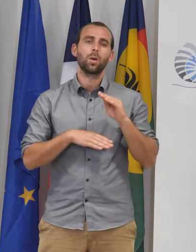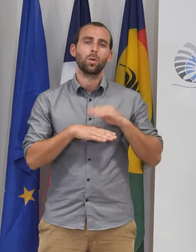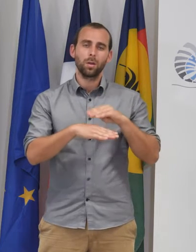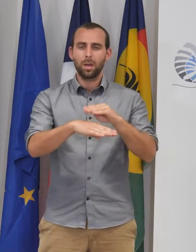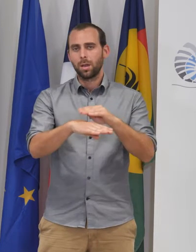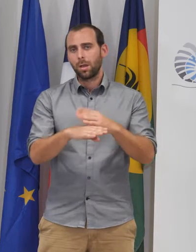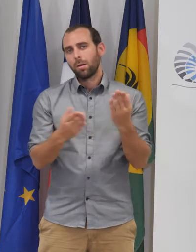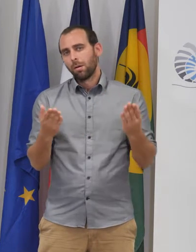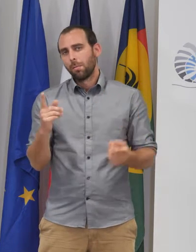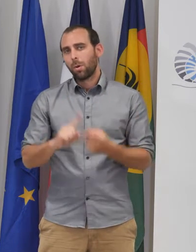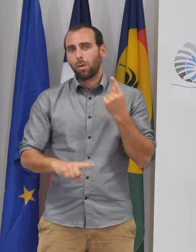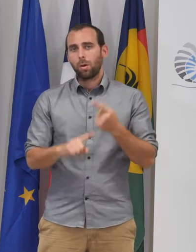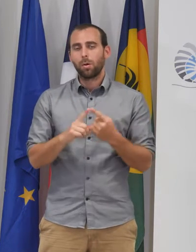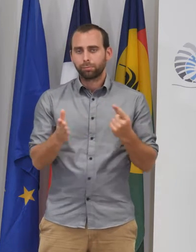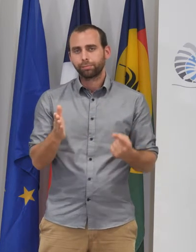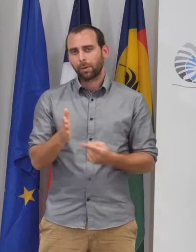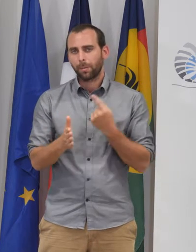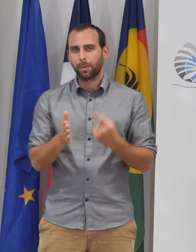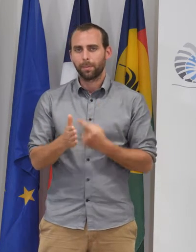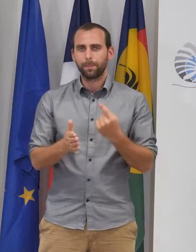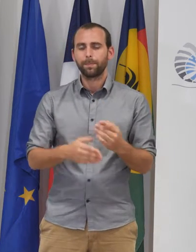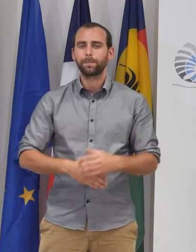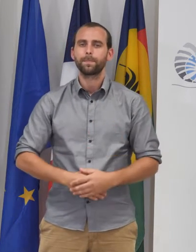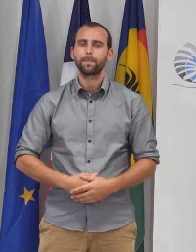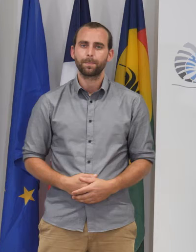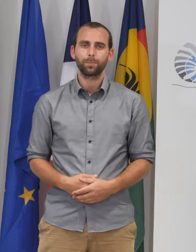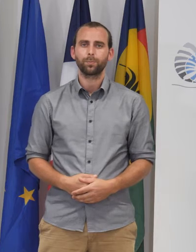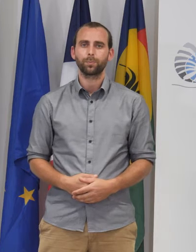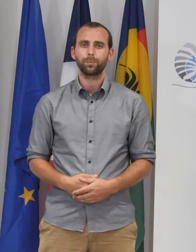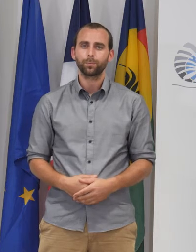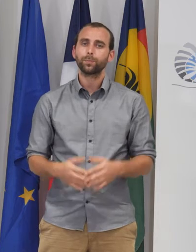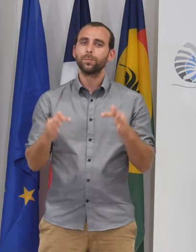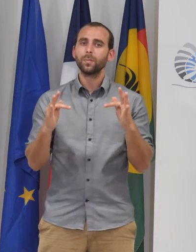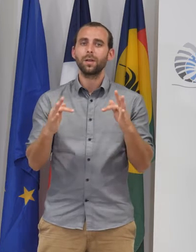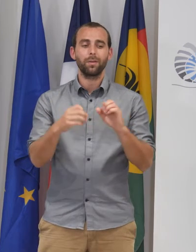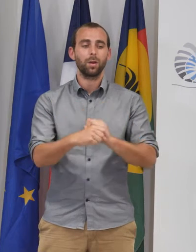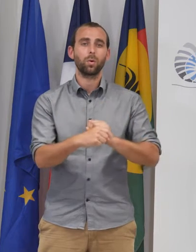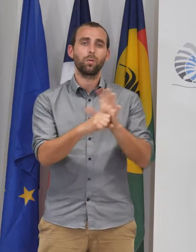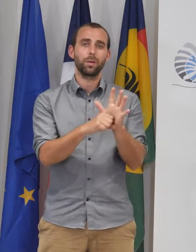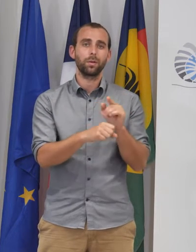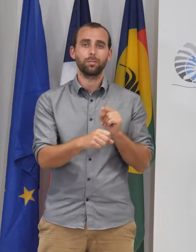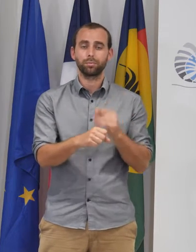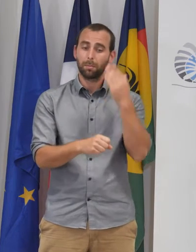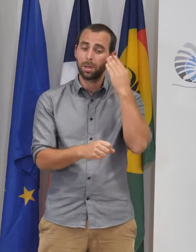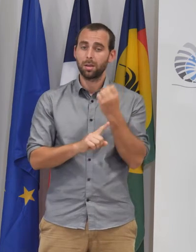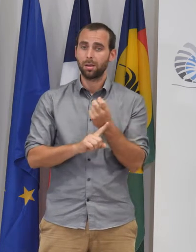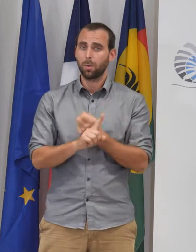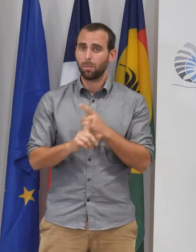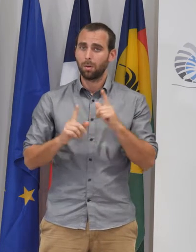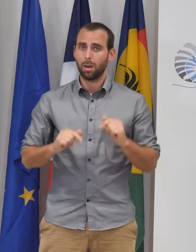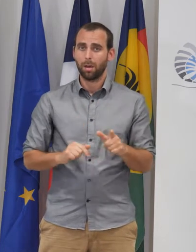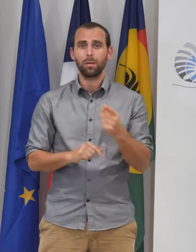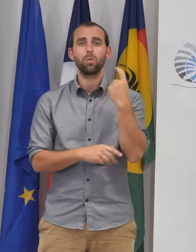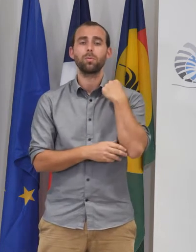ceux-là sont toujours d'actualité. Il y a les questions relatives au Covid-19 ou en cas de symptômes. C'est